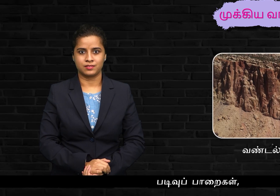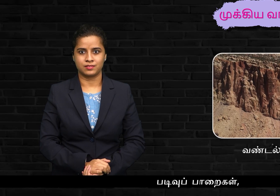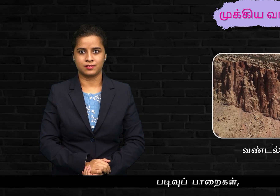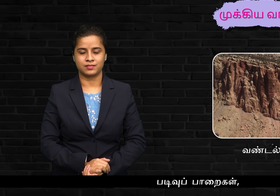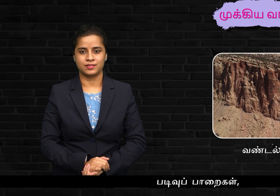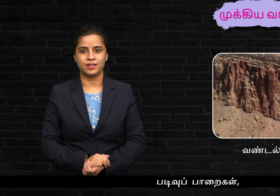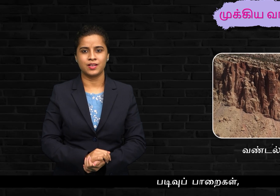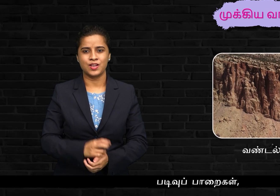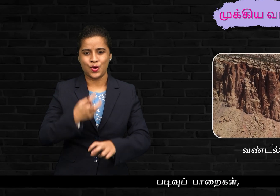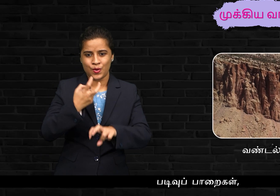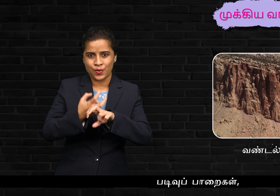படிவுப்பாறைகள்,